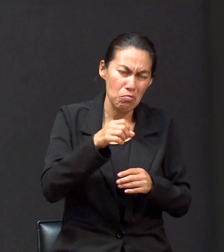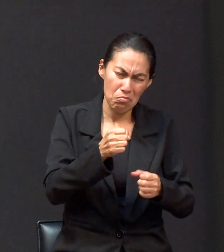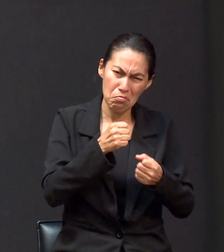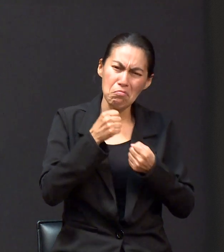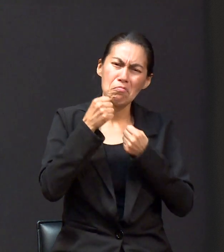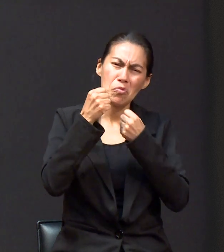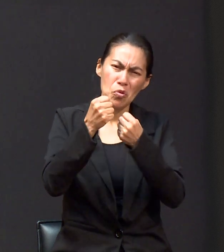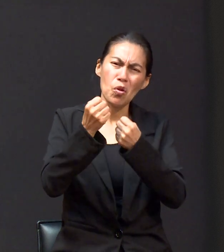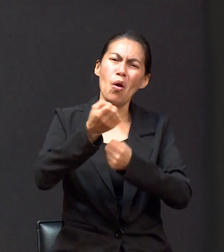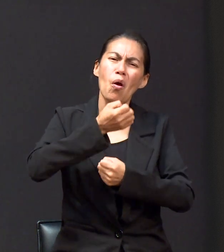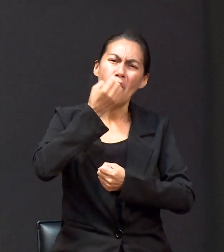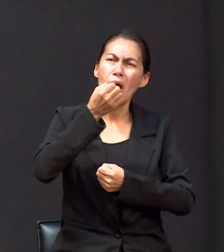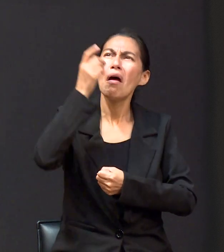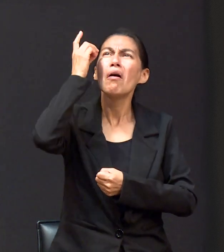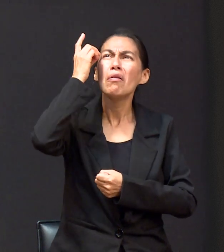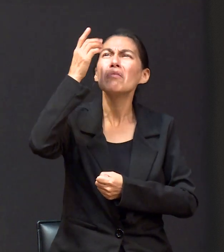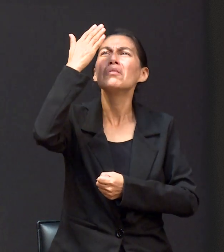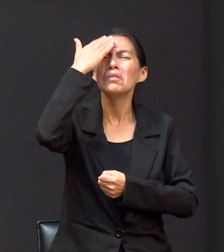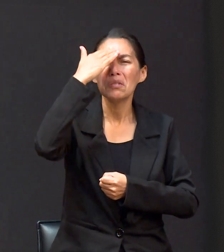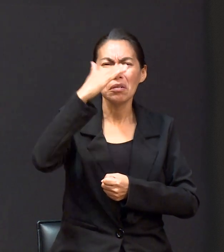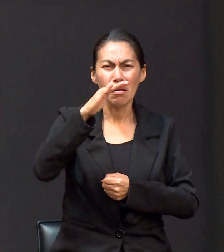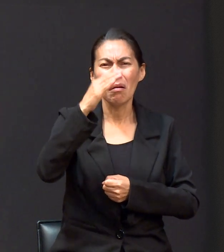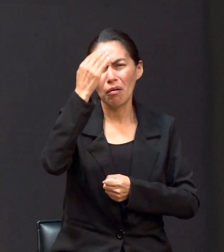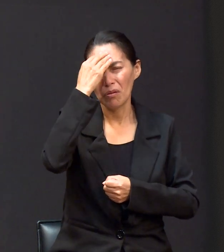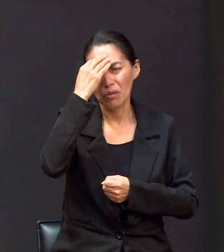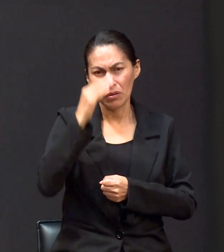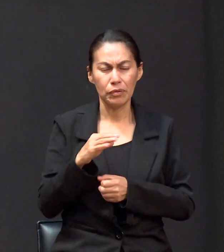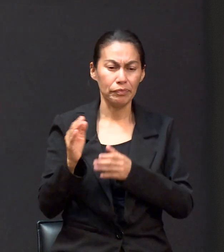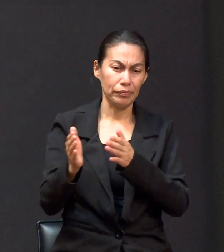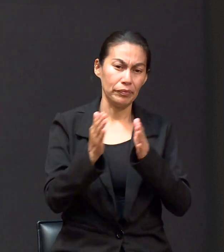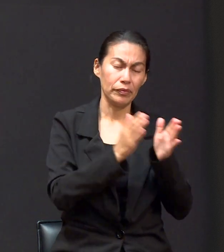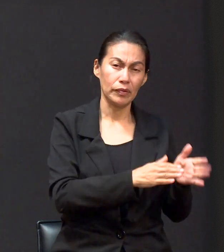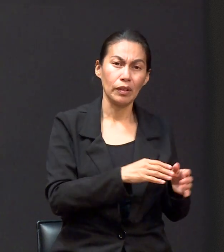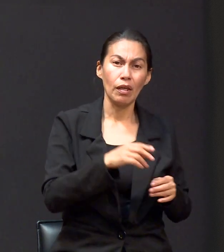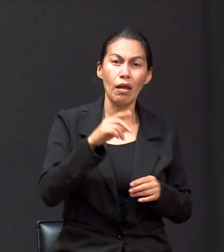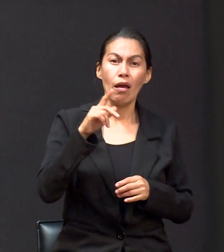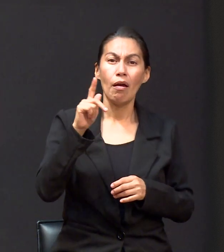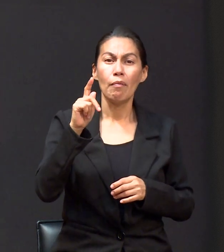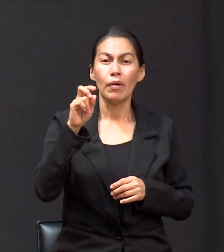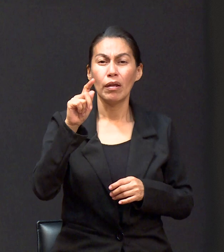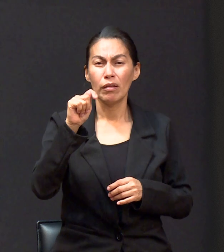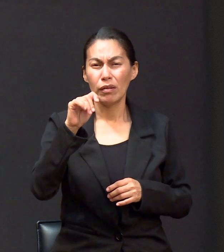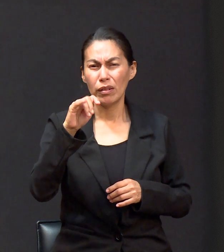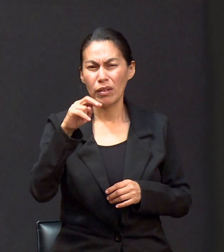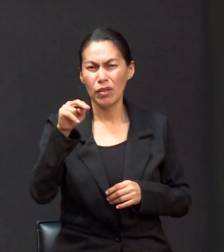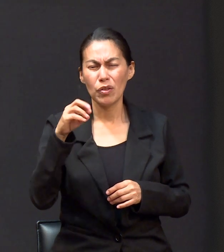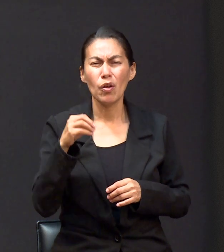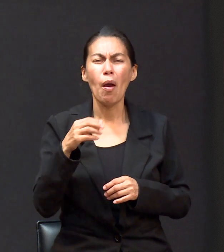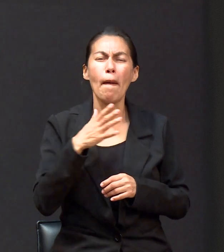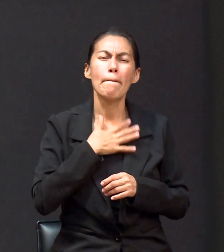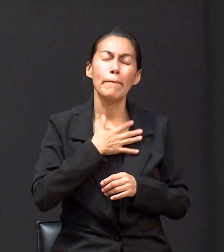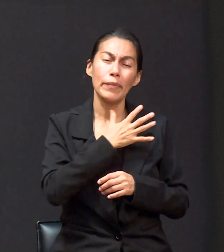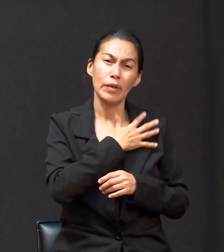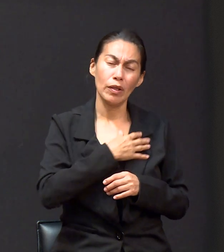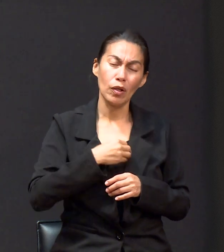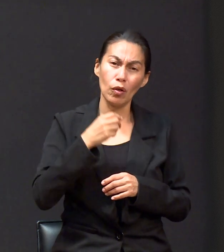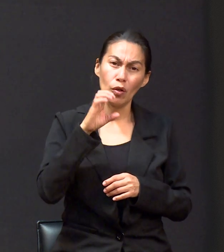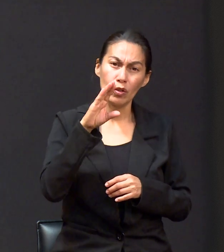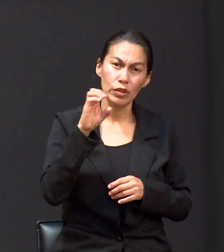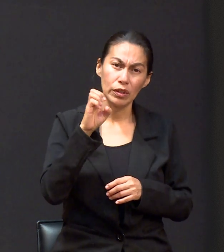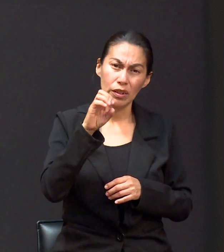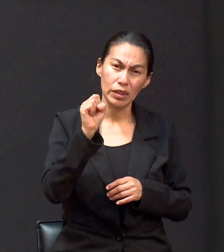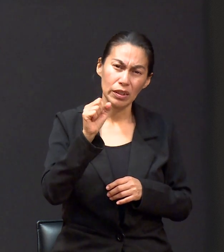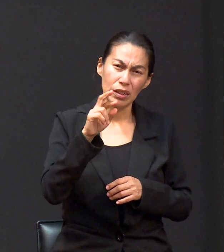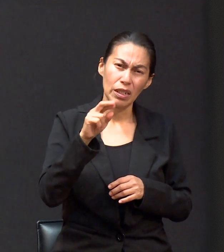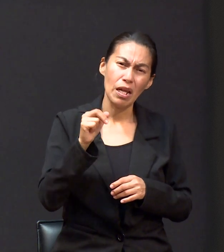vive, pero sin duda que Dios sí sabe. Rita Patiño, por mi hijo César y por mi